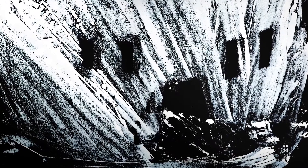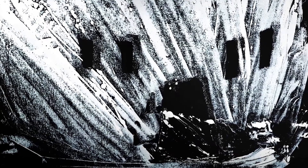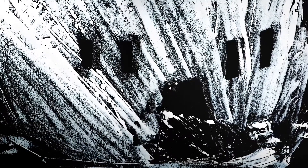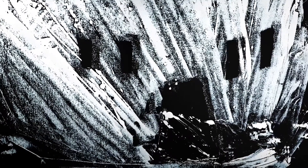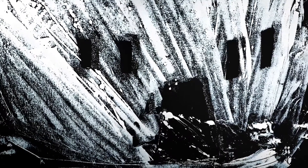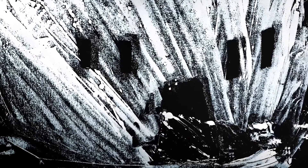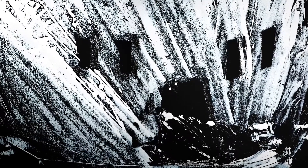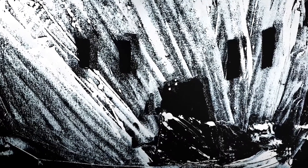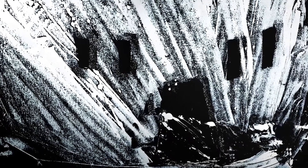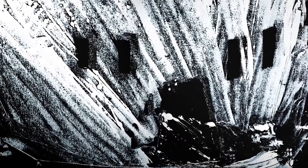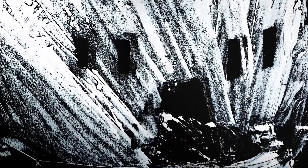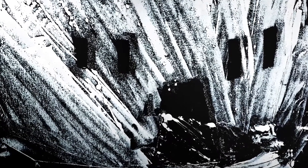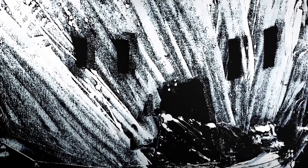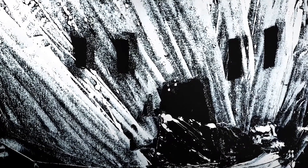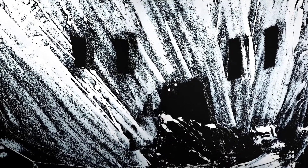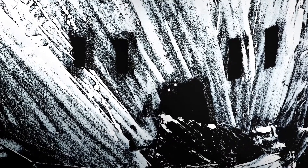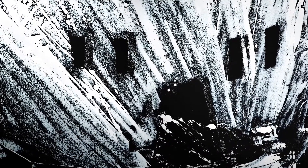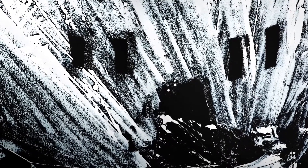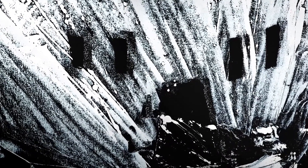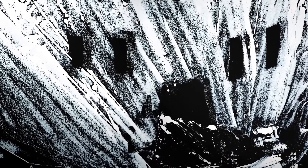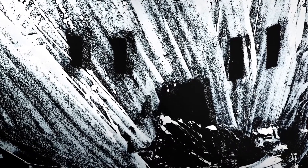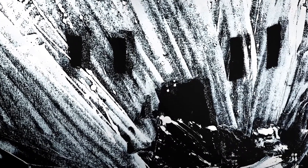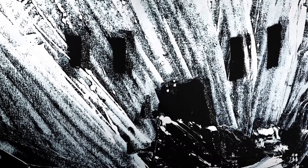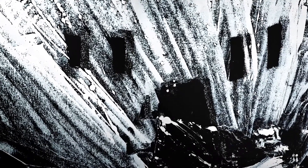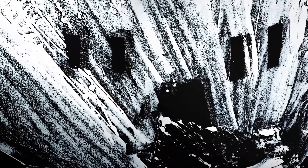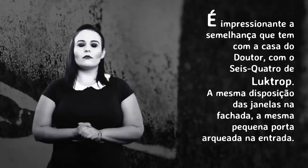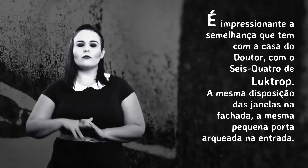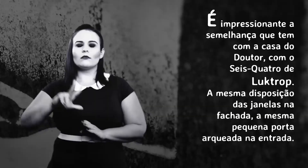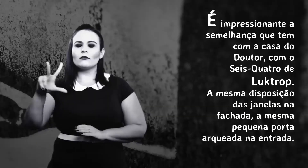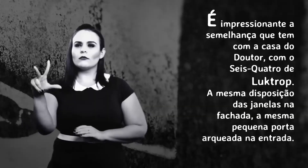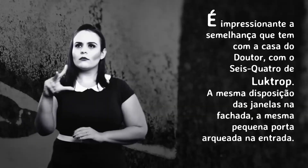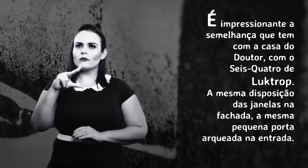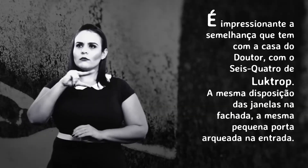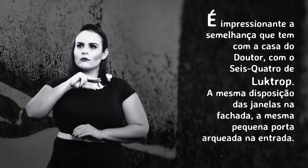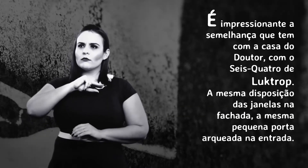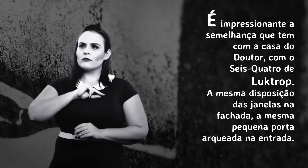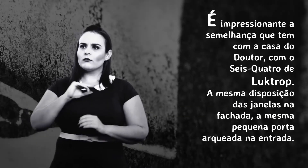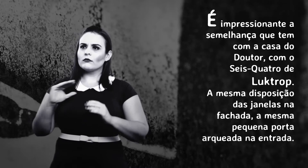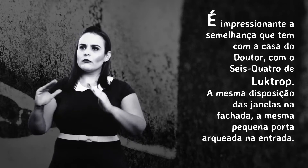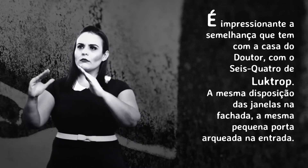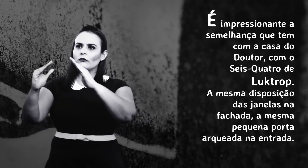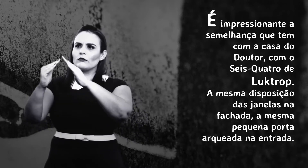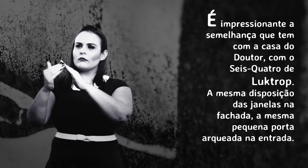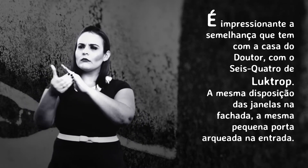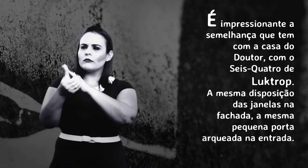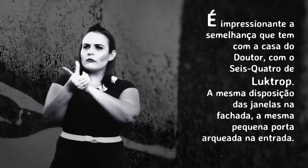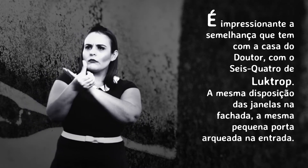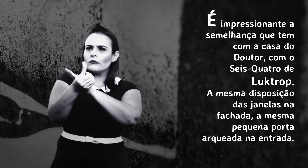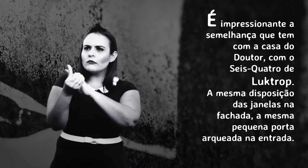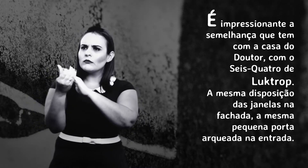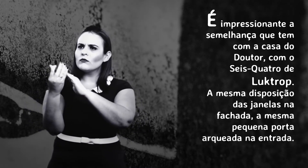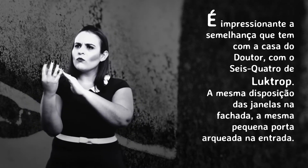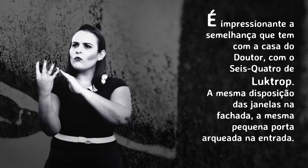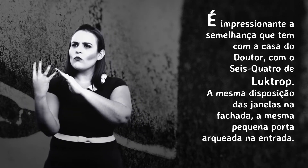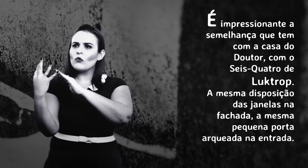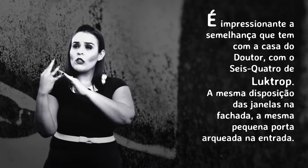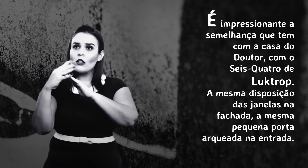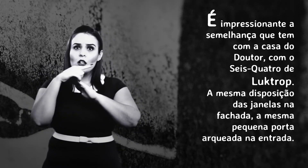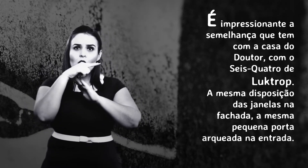uma porta e várias janelas. É impressionante a semelhança que tem com a casa do doutor,